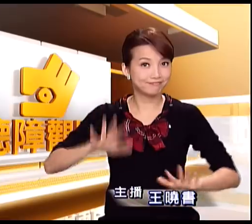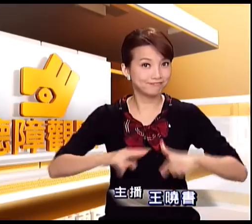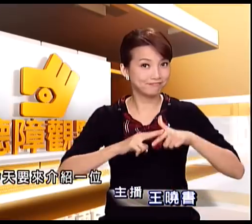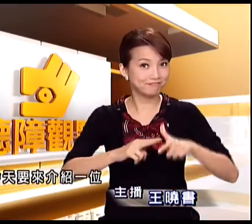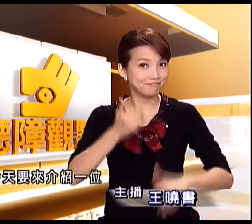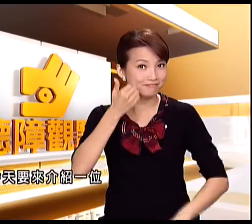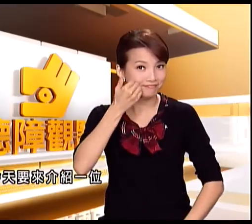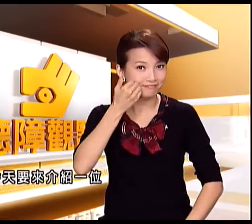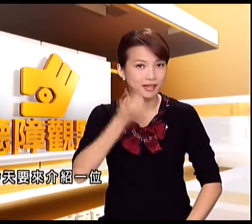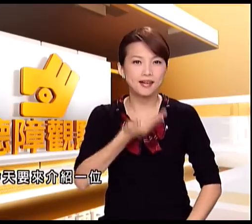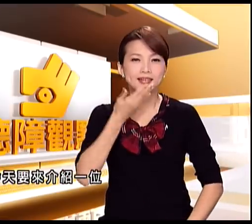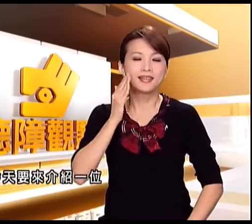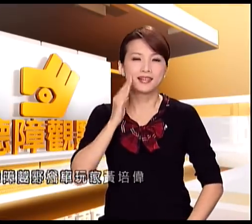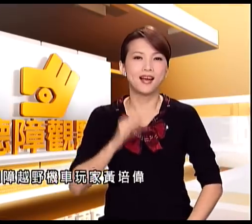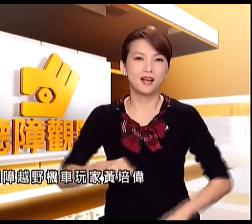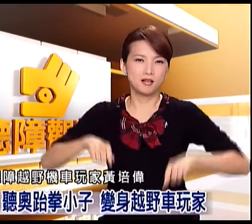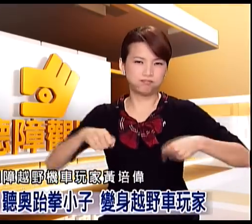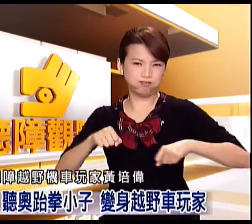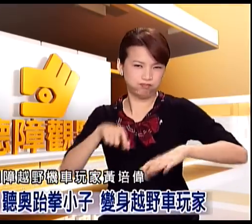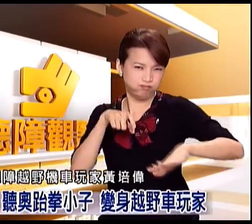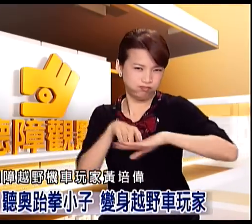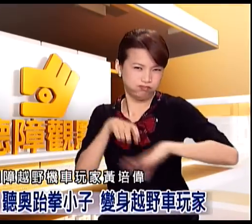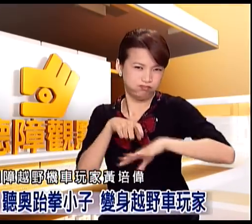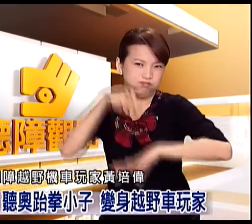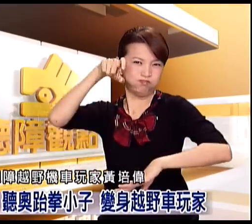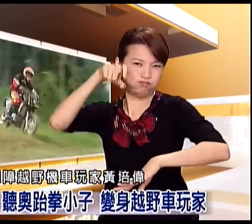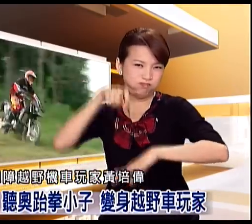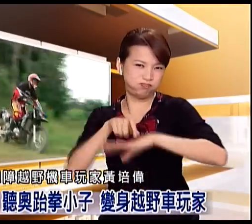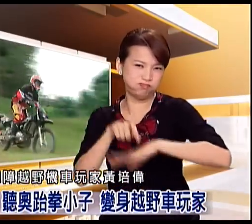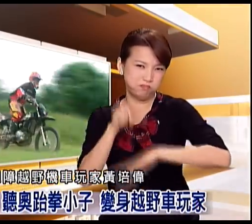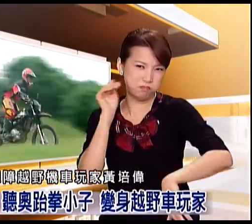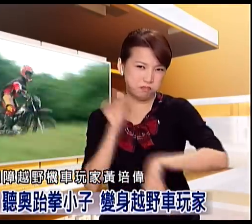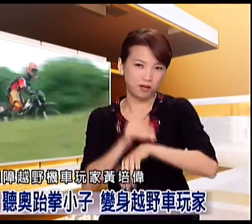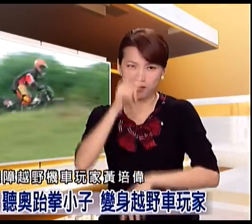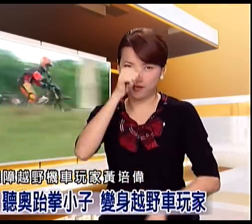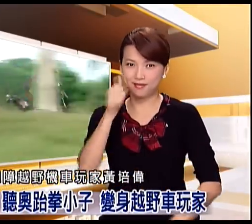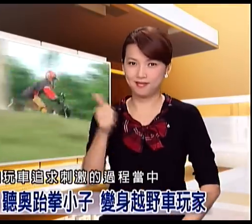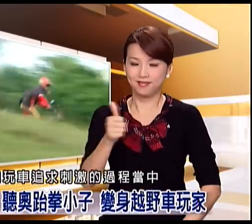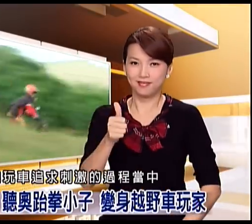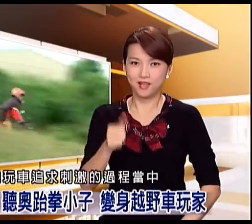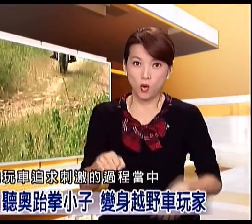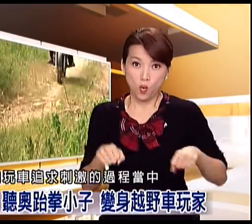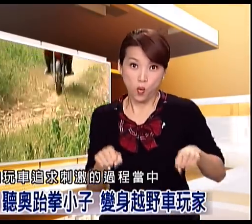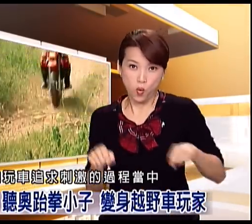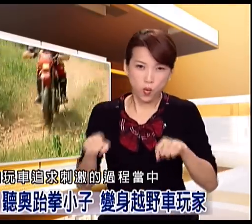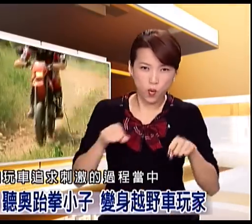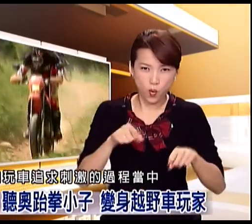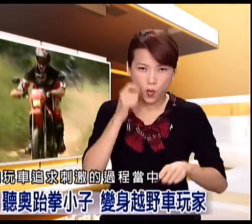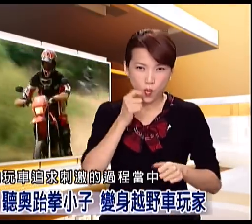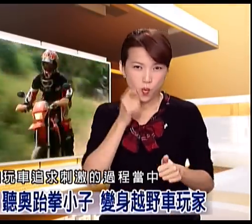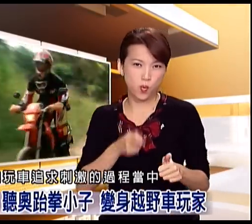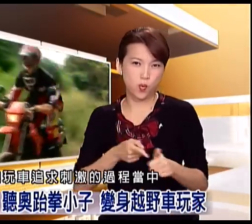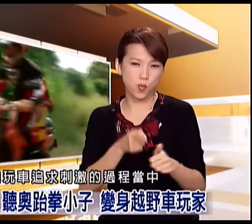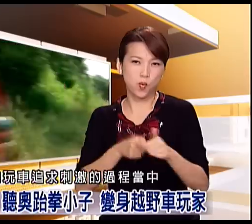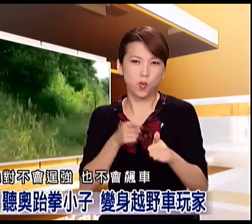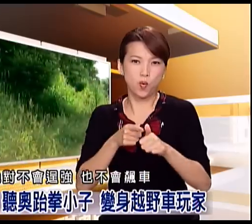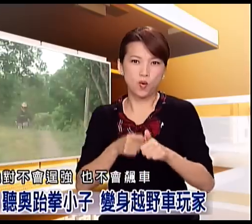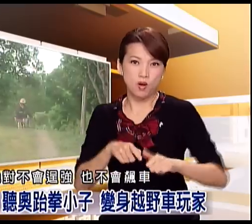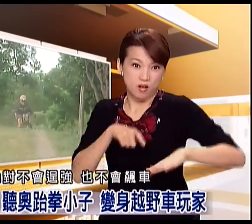今天要来介绍一位听障越野机车玩家黄培伟，他玩车追求刺激的过程当中，绝对不会